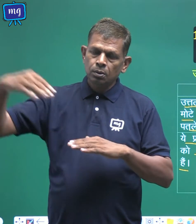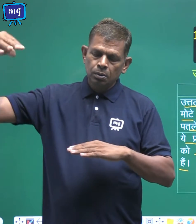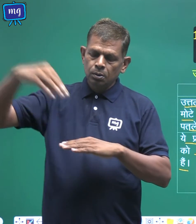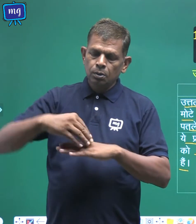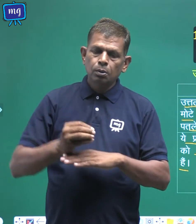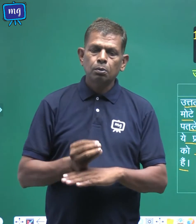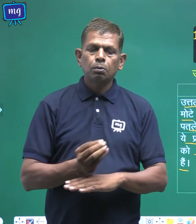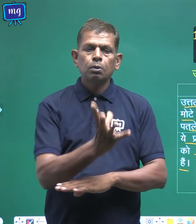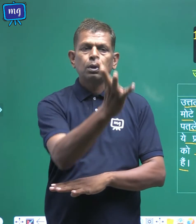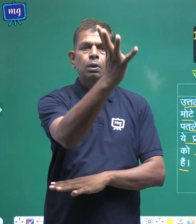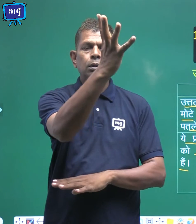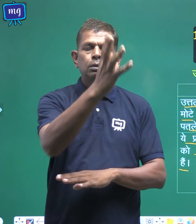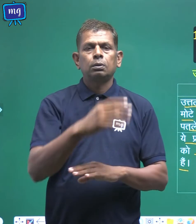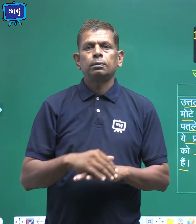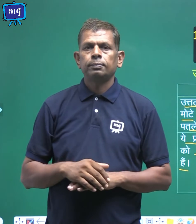अपसरित करते हैं,